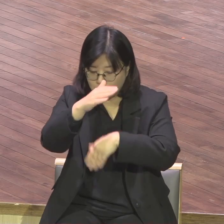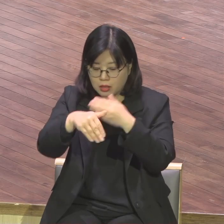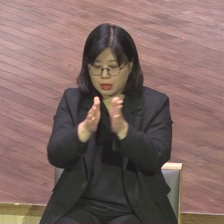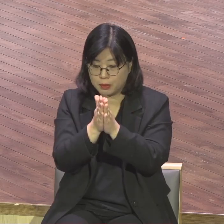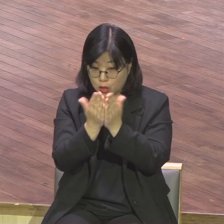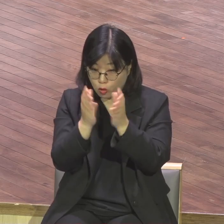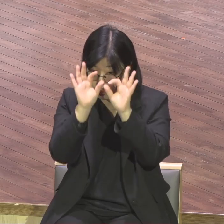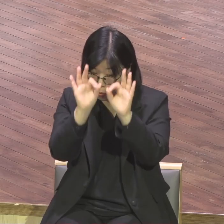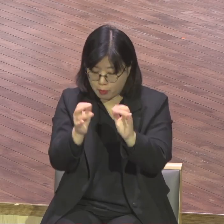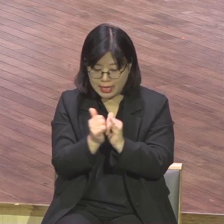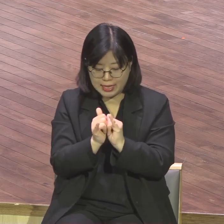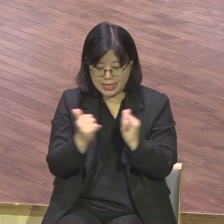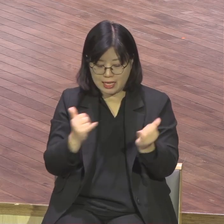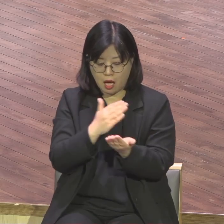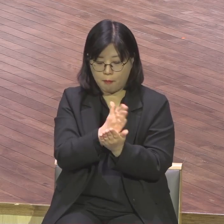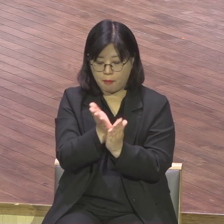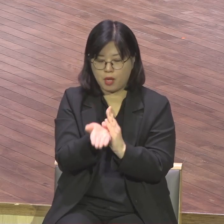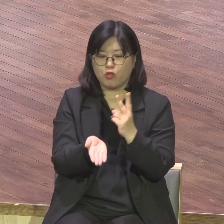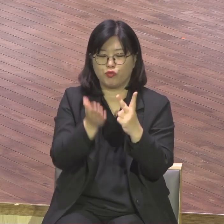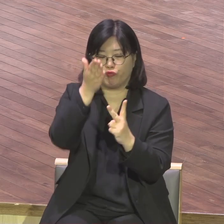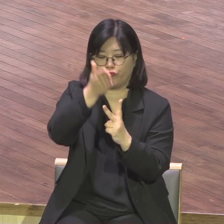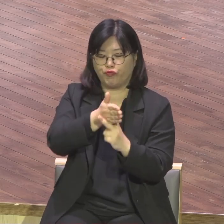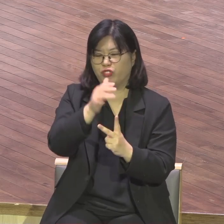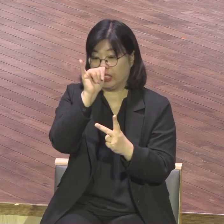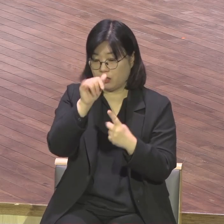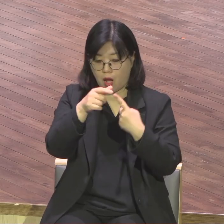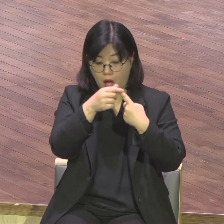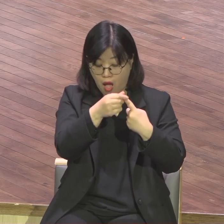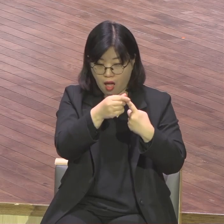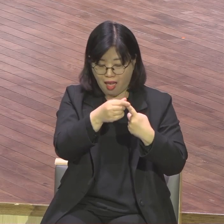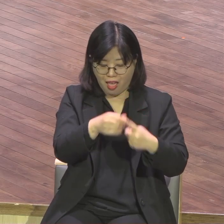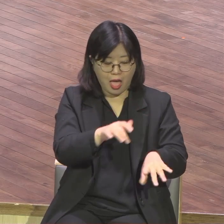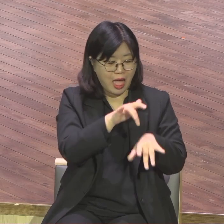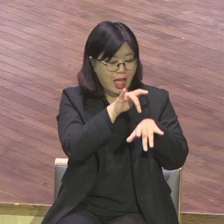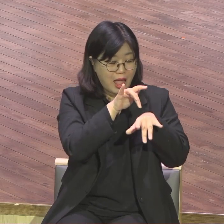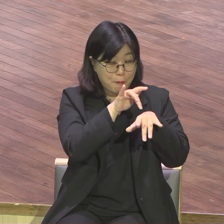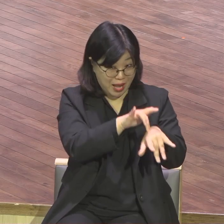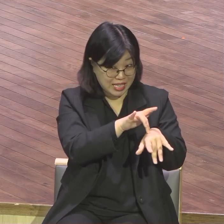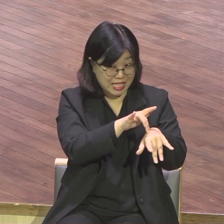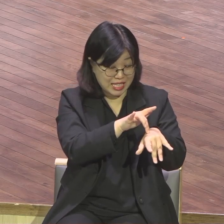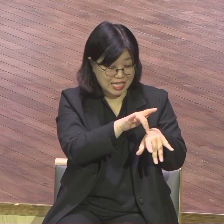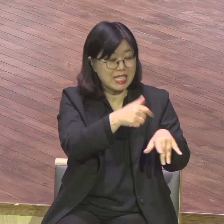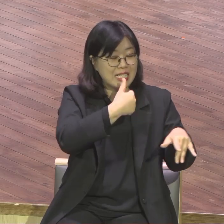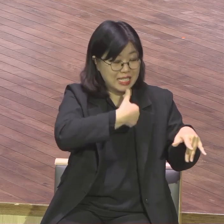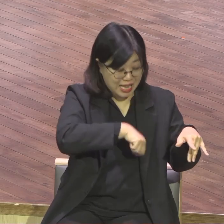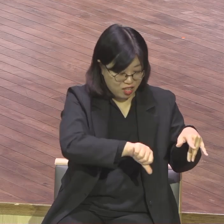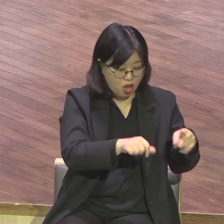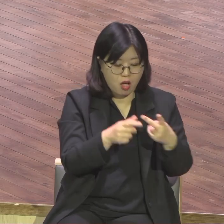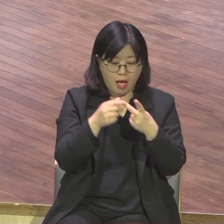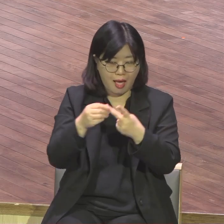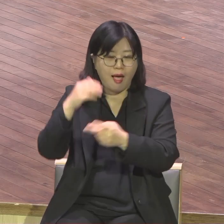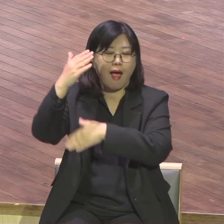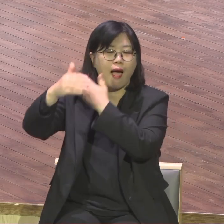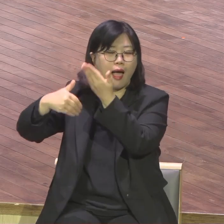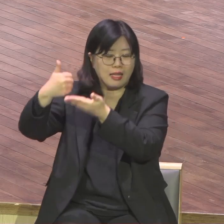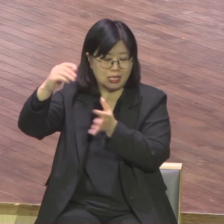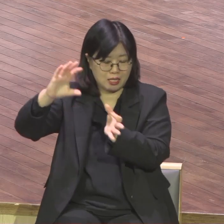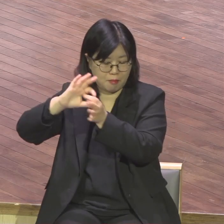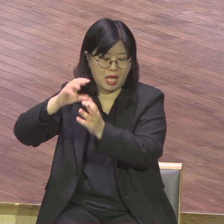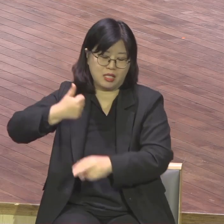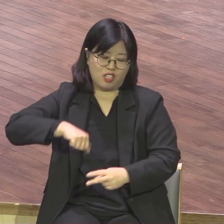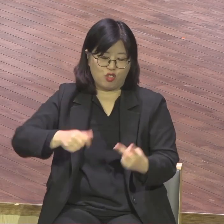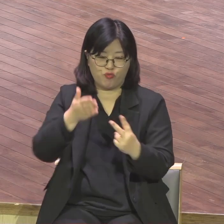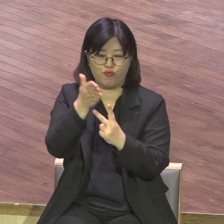가지. 하나님의 자녀와 마귀 자식. 그밖에 없어요. 하나님의 자녀 아니면 마귀 자식이에요.